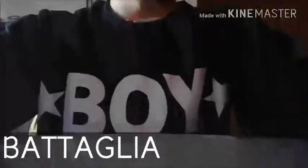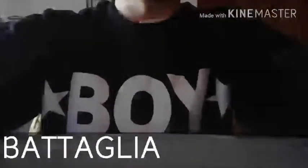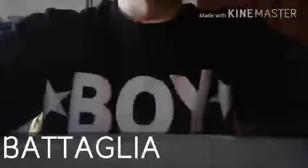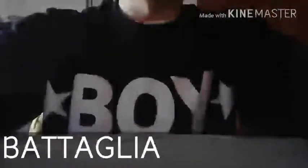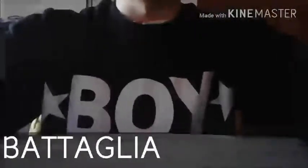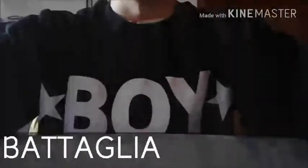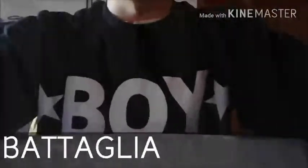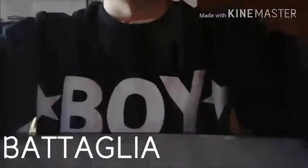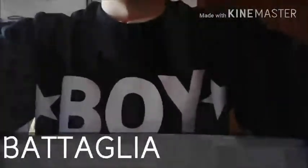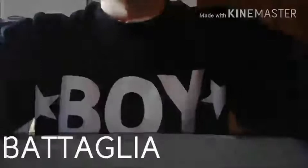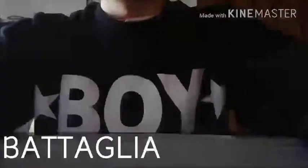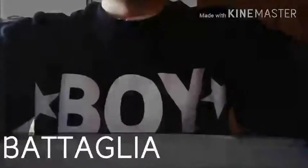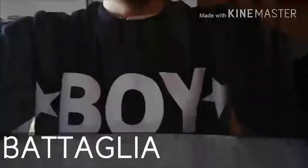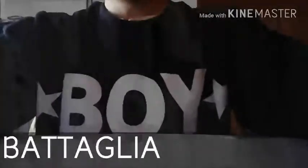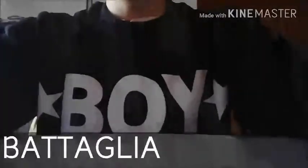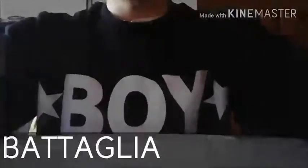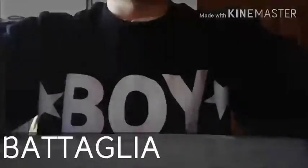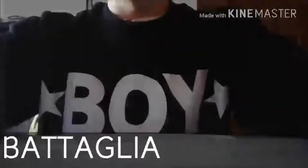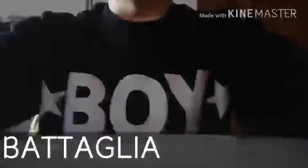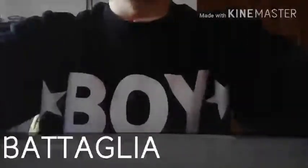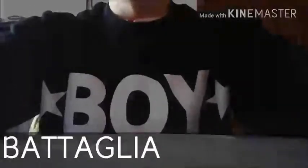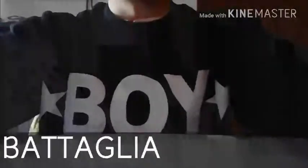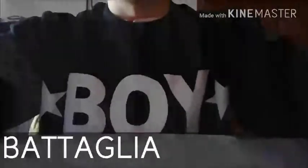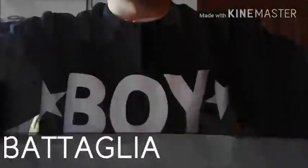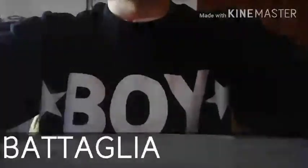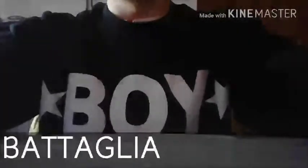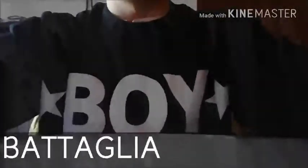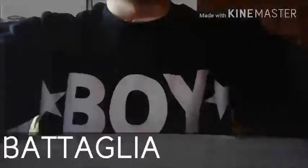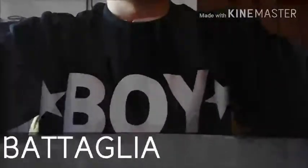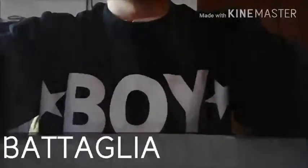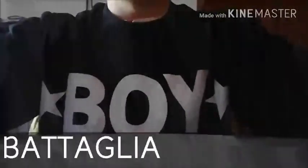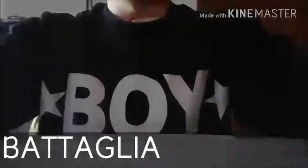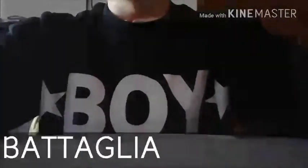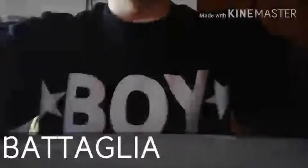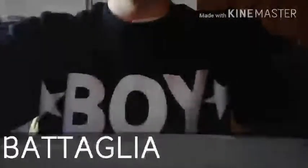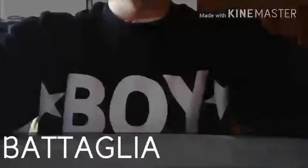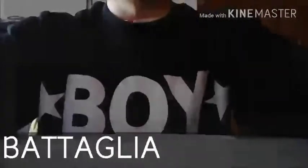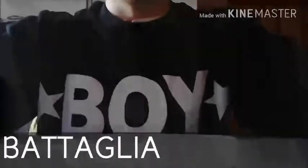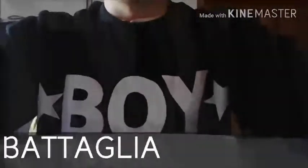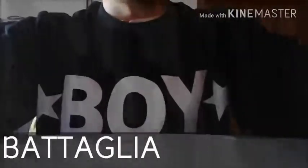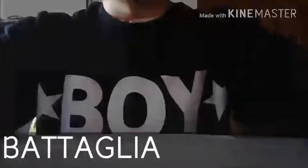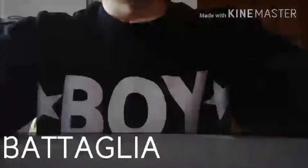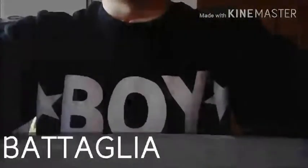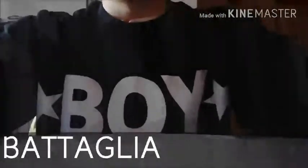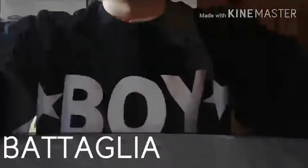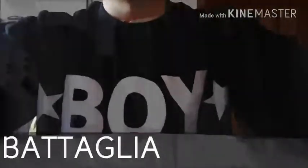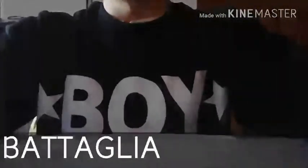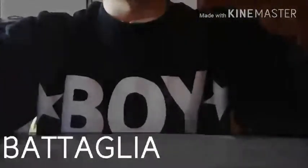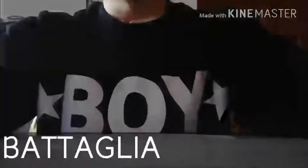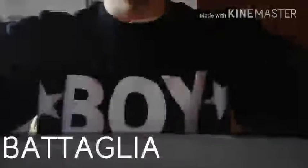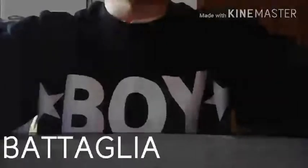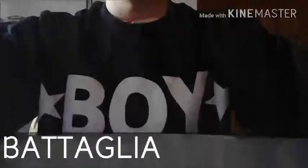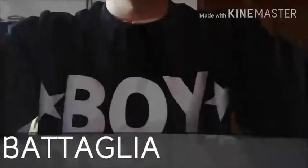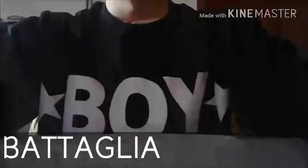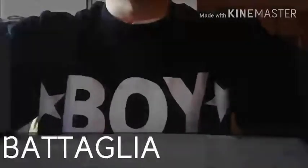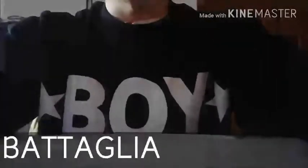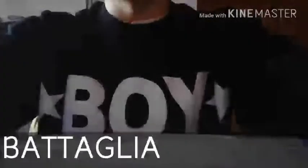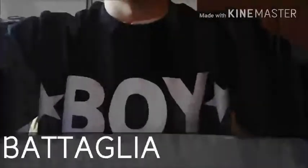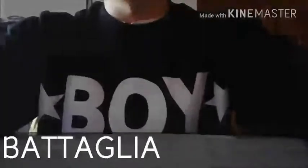fortificata e quell'evento ha avuto un risvolto quella battaglia delle di grado e stalingrado ha avuto